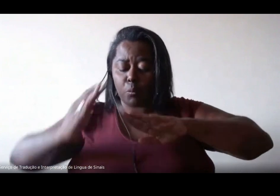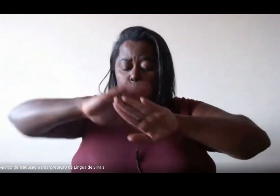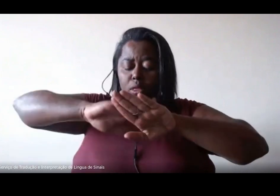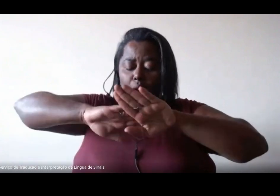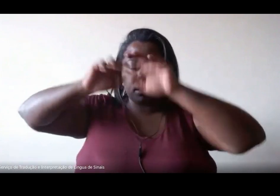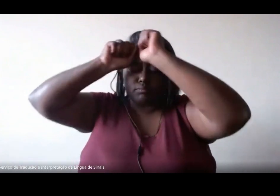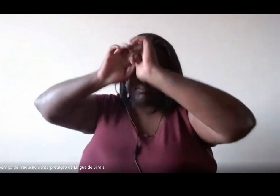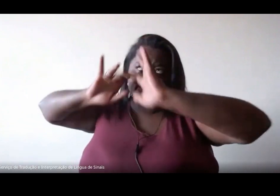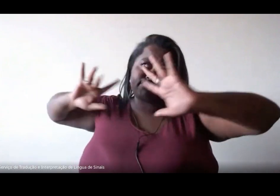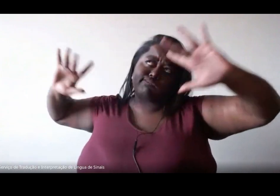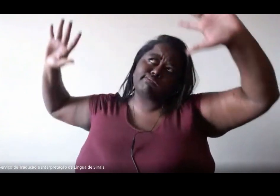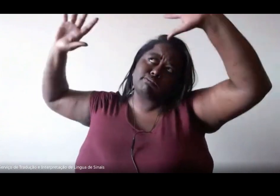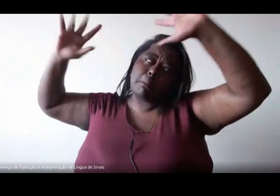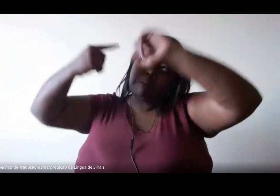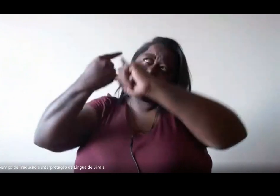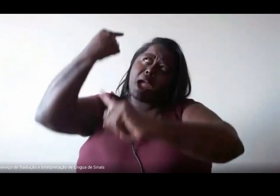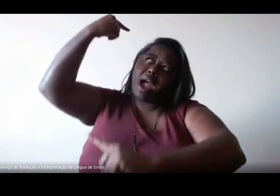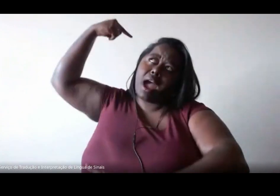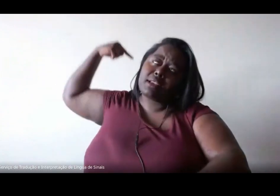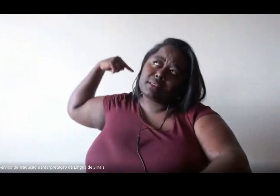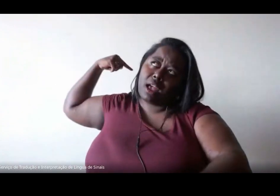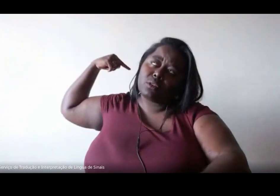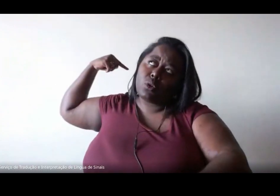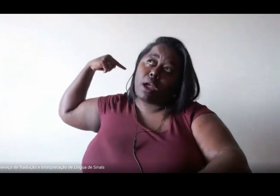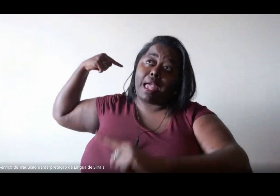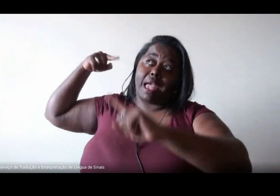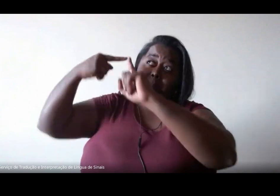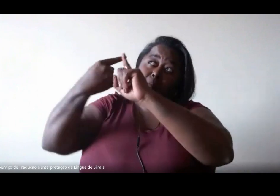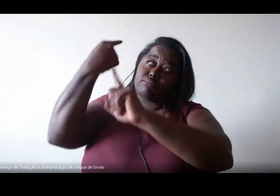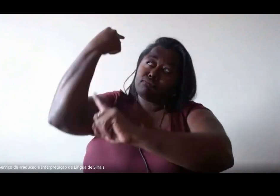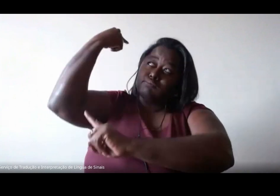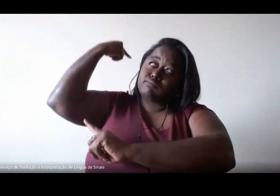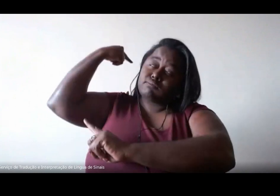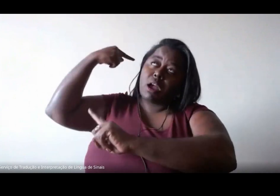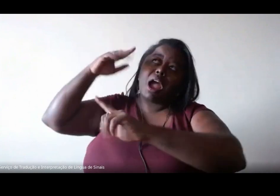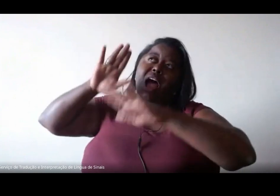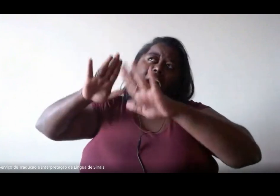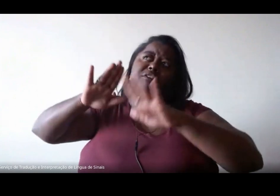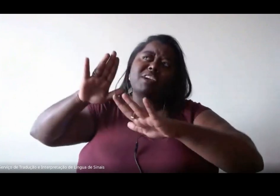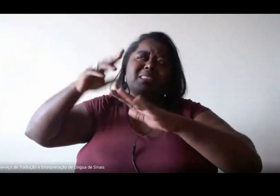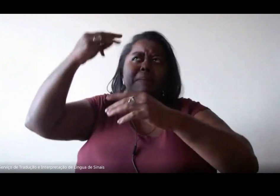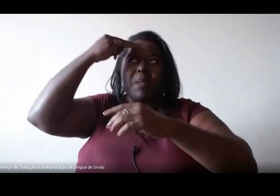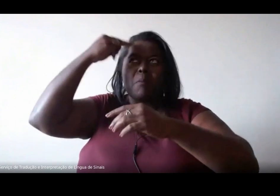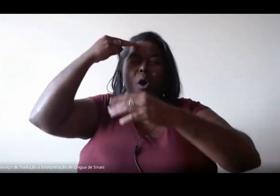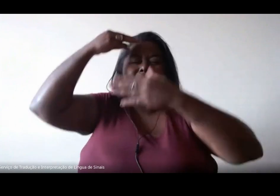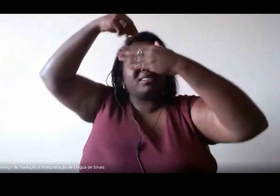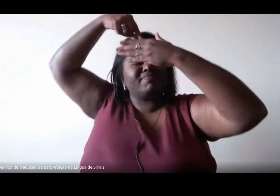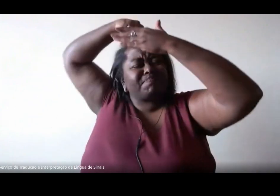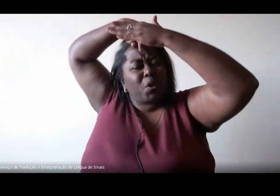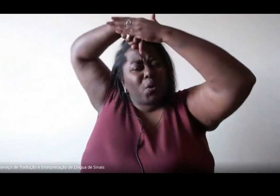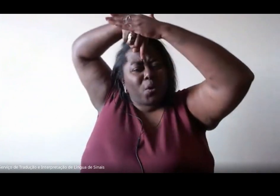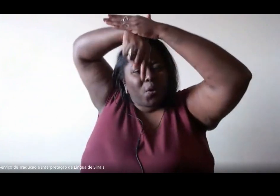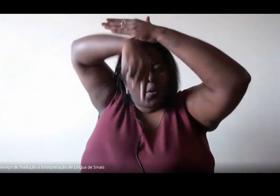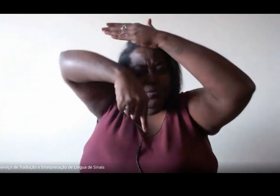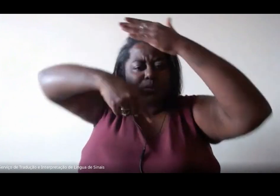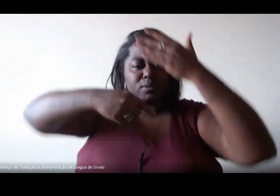passado está sempre imerso nas águas profundas e, por vezes, meio turvas da memória.